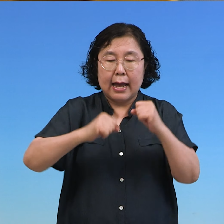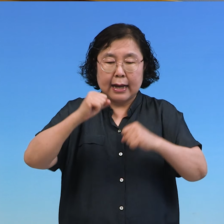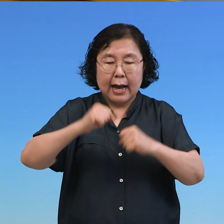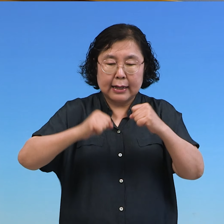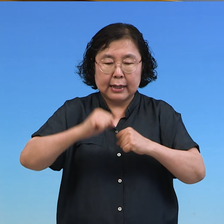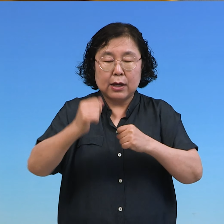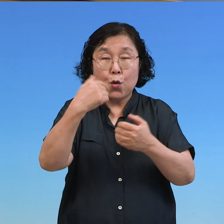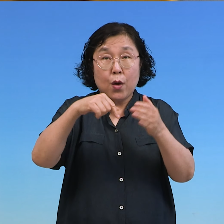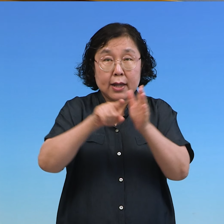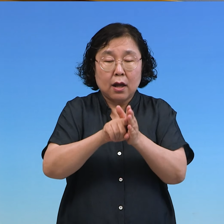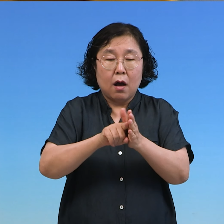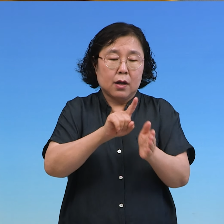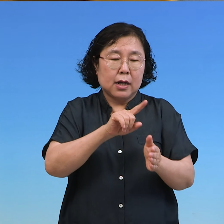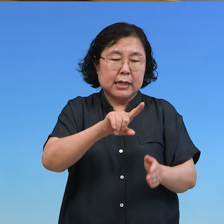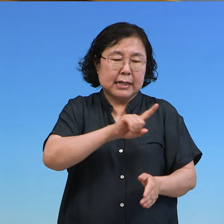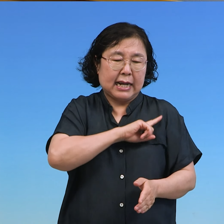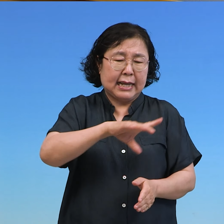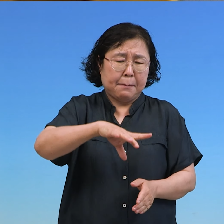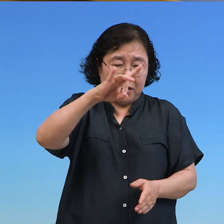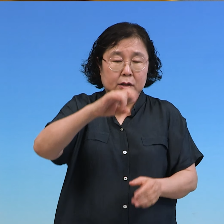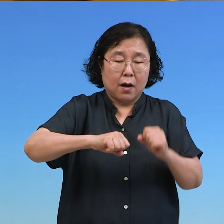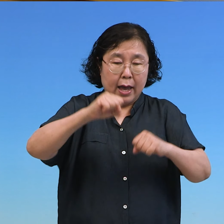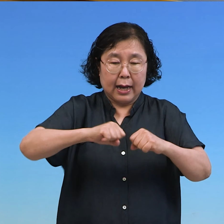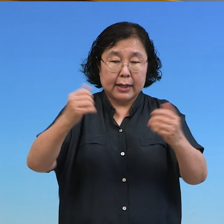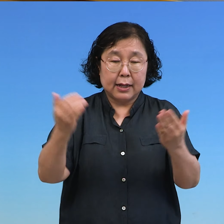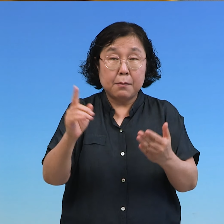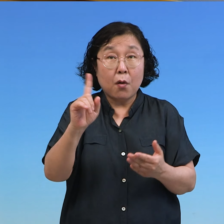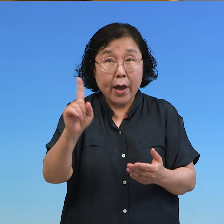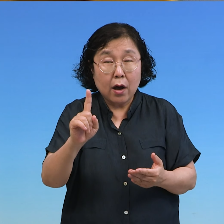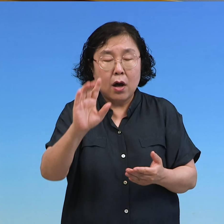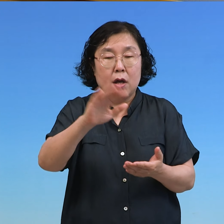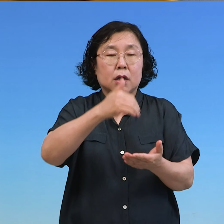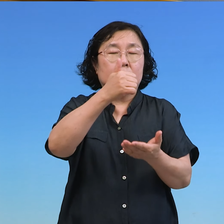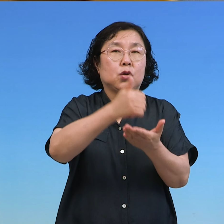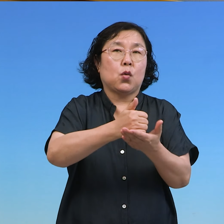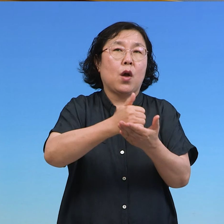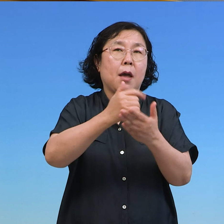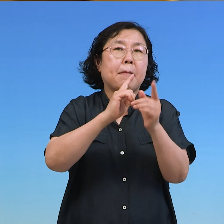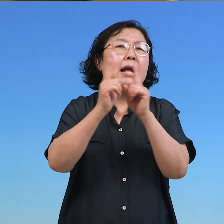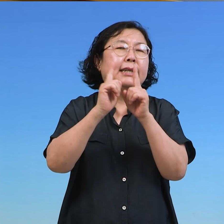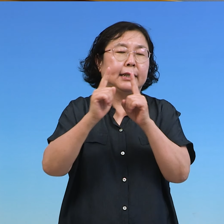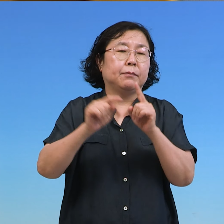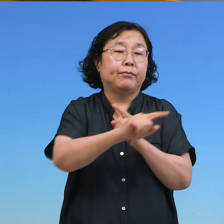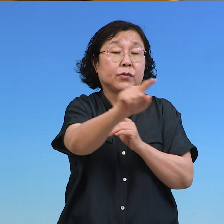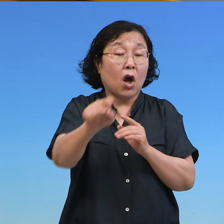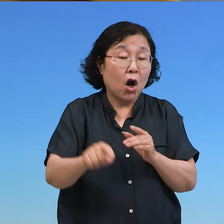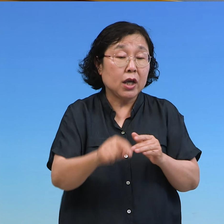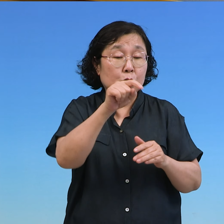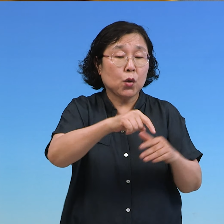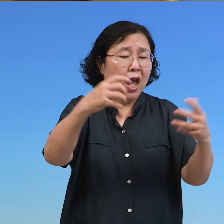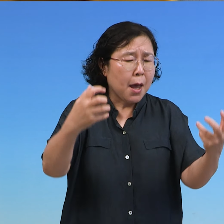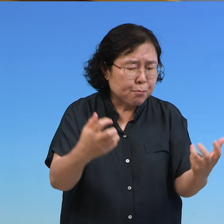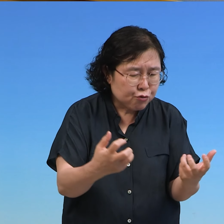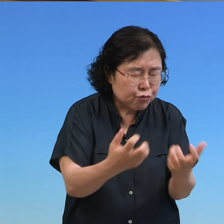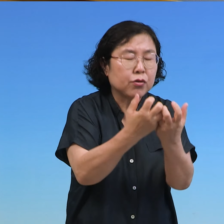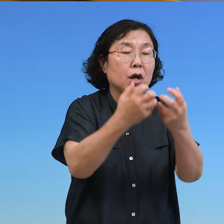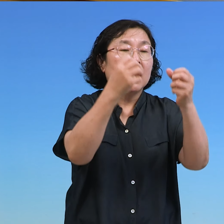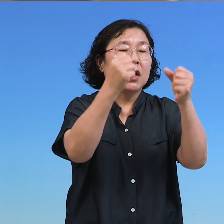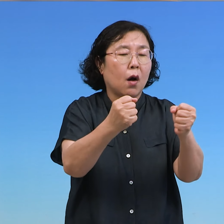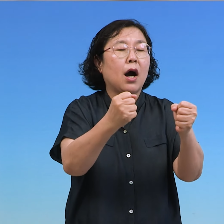됩니까 먼저 제일 먼저 해야 되는 건 그리스도의 말씀이 너희 속에 풍성이 그하여 이게 먼저라는 겁니다